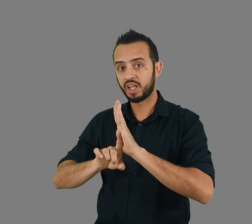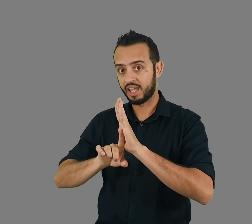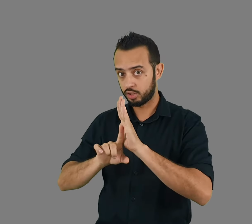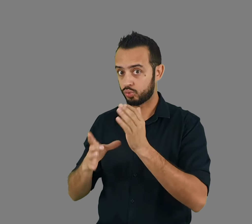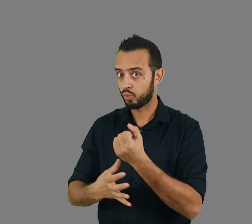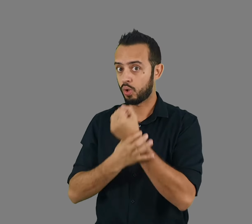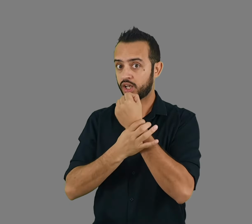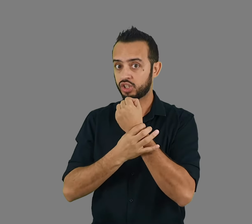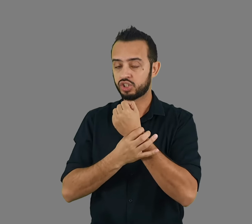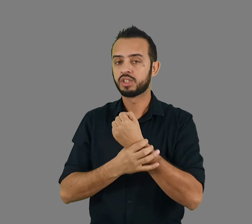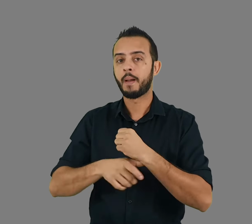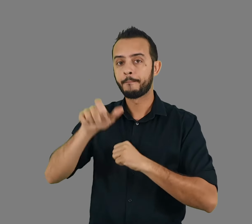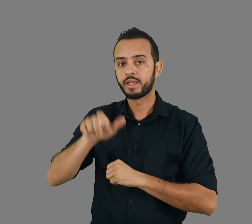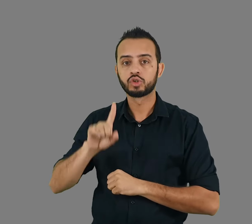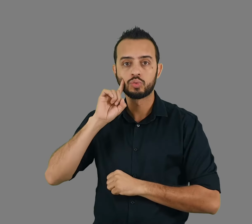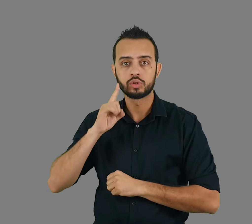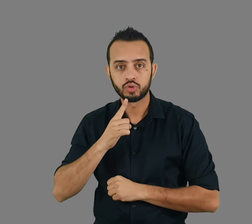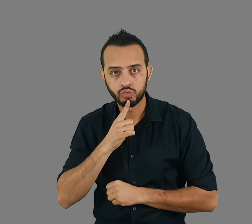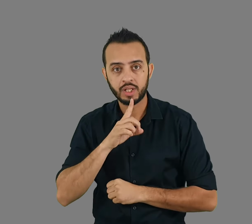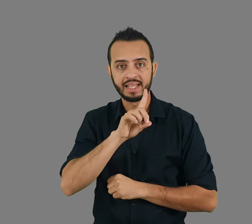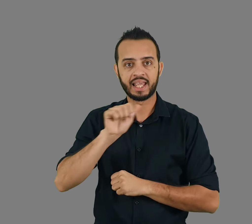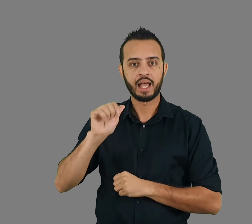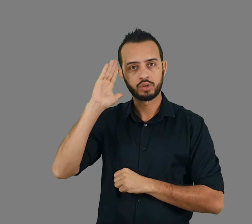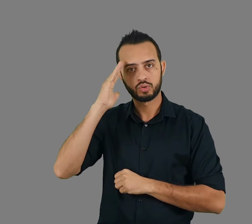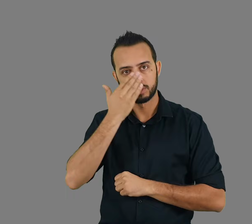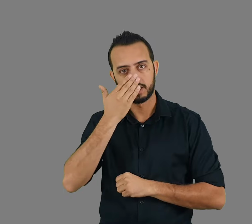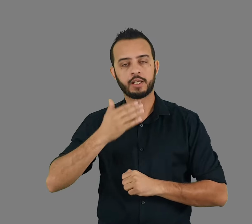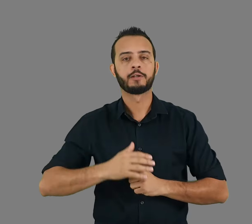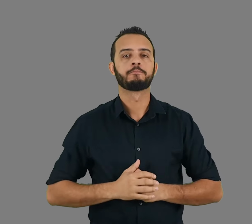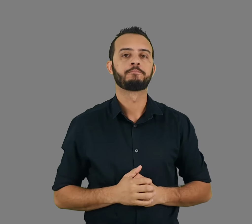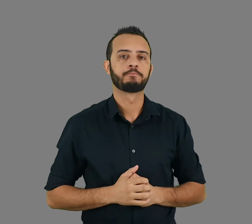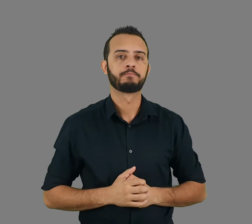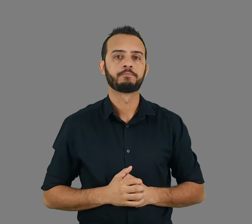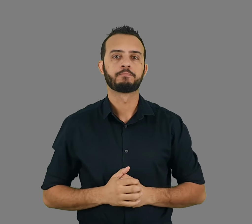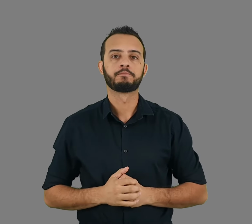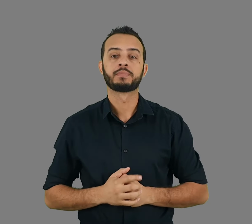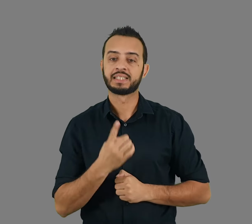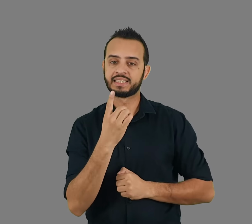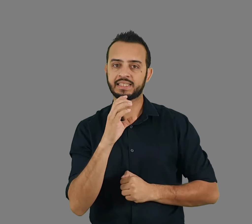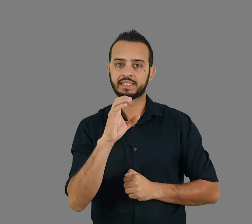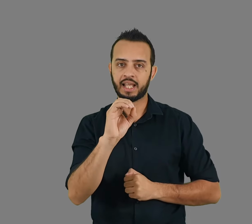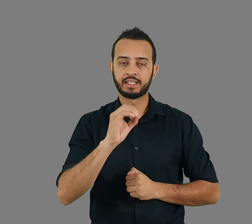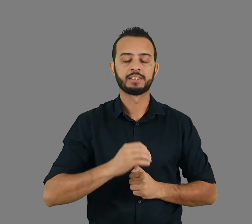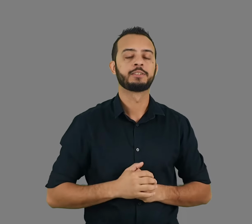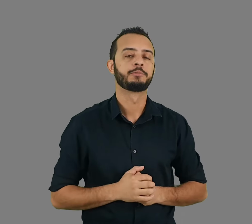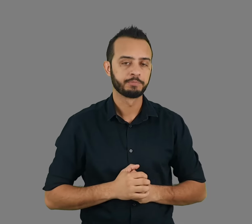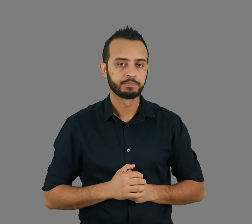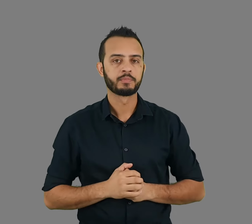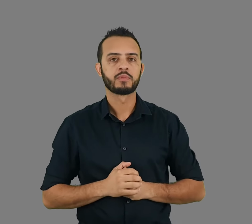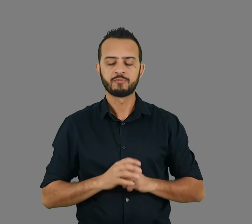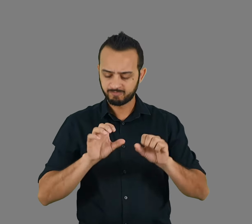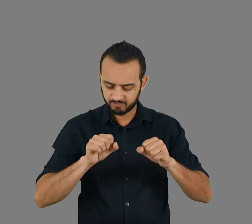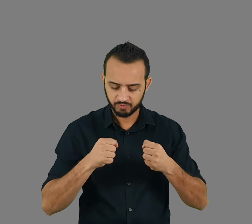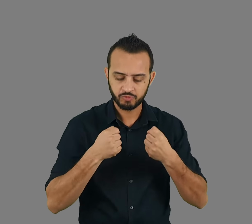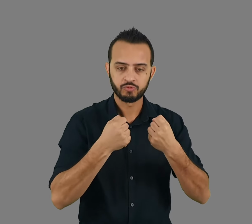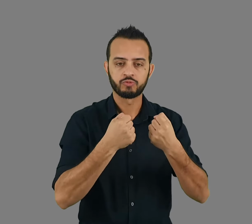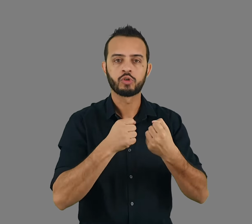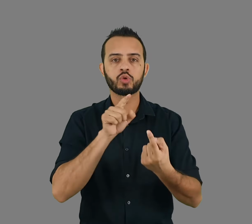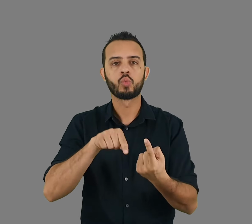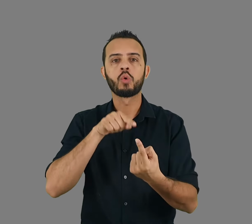surdas, com deficiência auditiva ou surdo-cegueira. 10. Dedicar forças para reduzir a